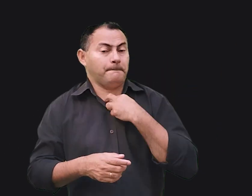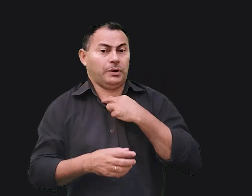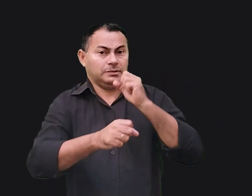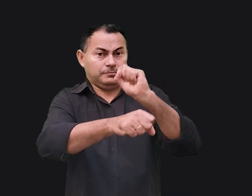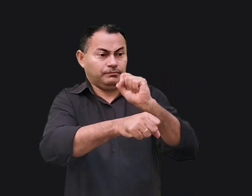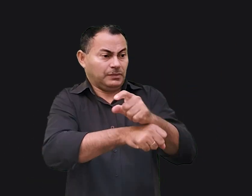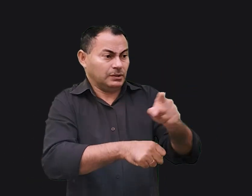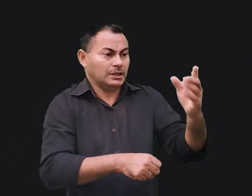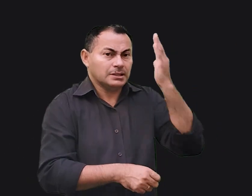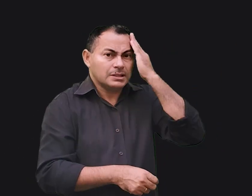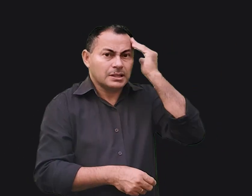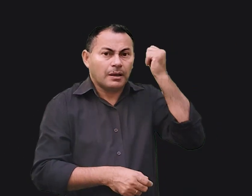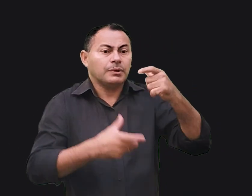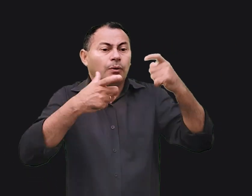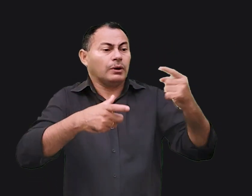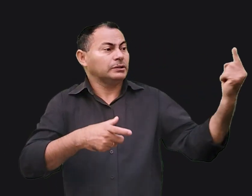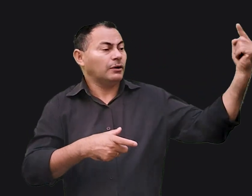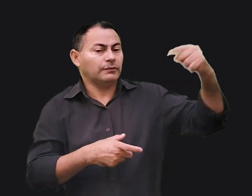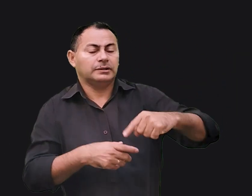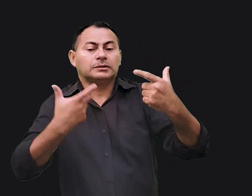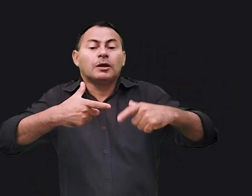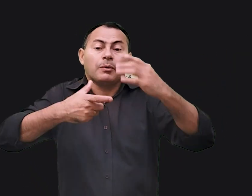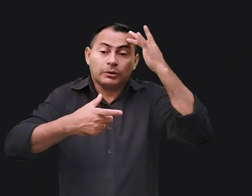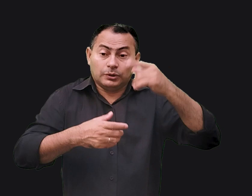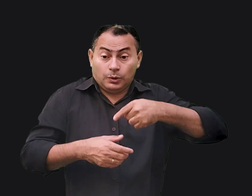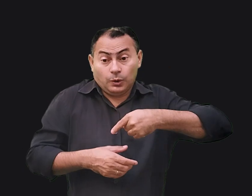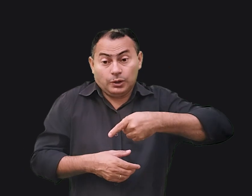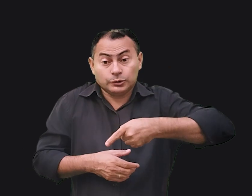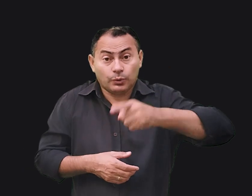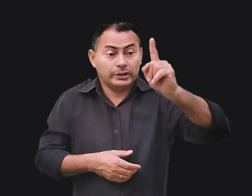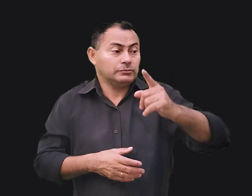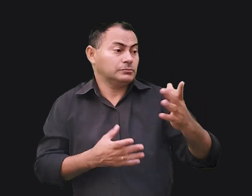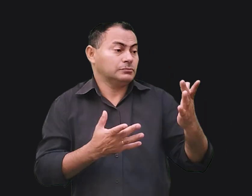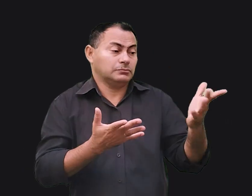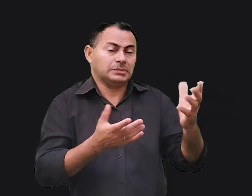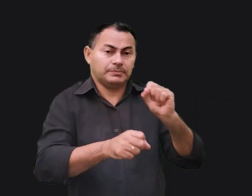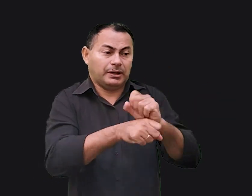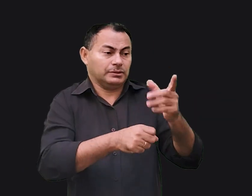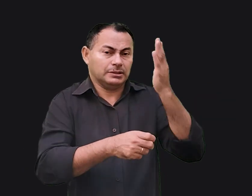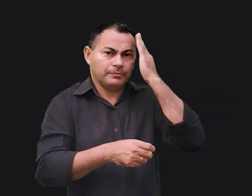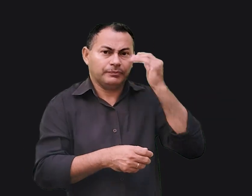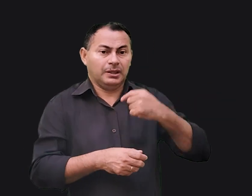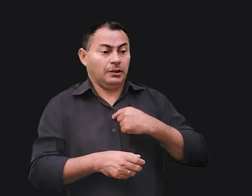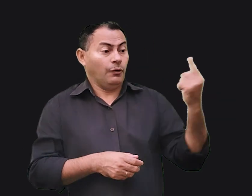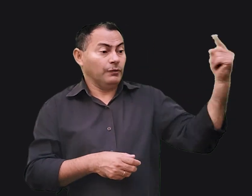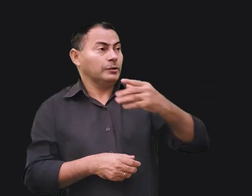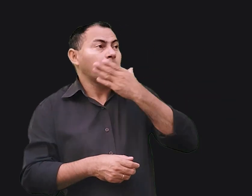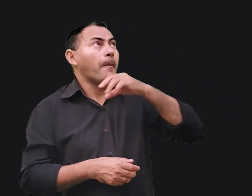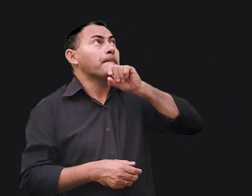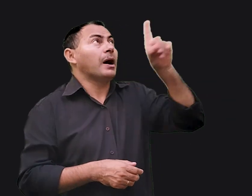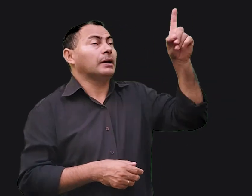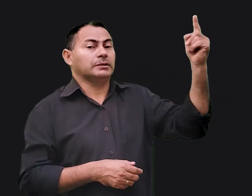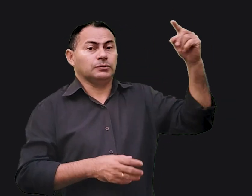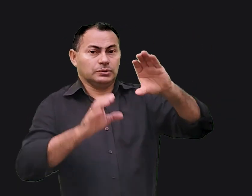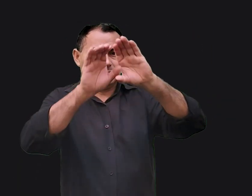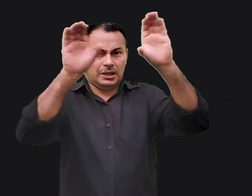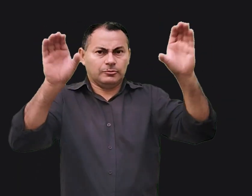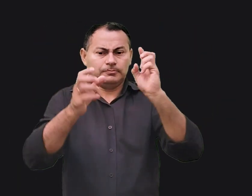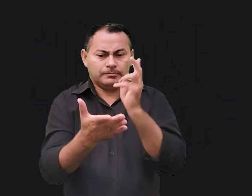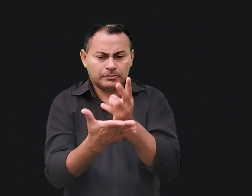posso esperar que vocês saibam de onde eu venho nem para onde eu estou indo. Eu venho do meu Pai do céu. Eu sempre faço